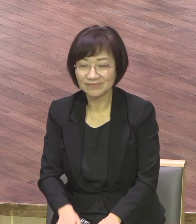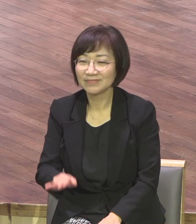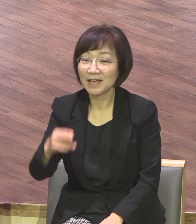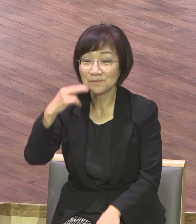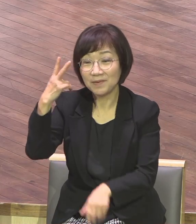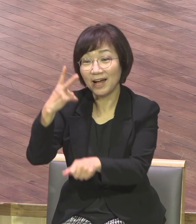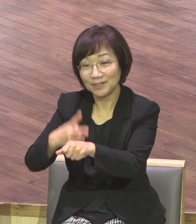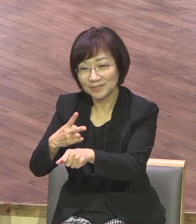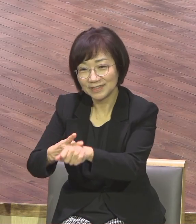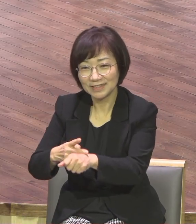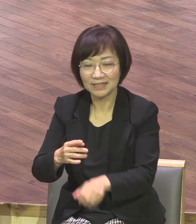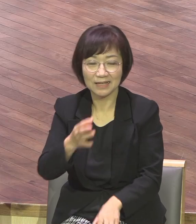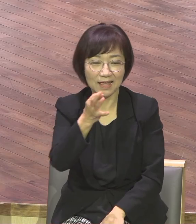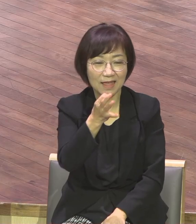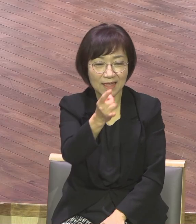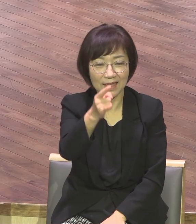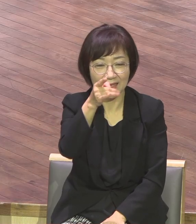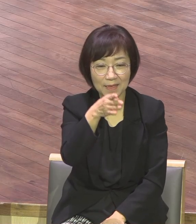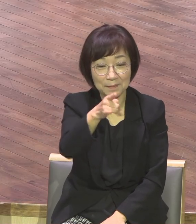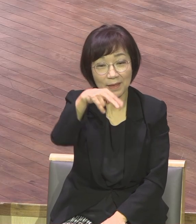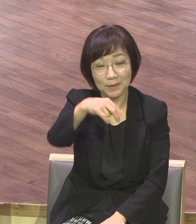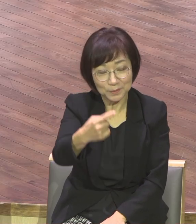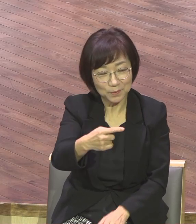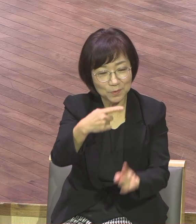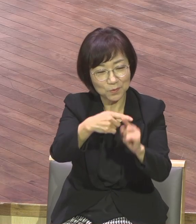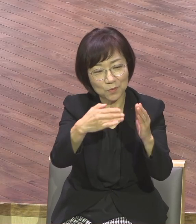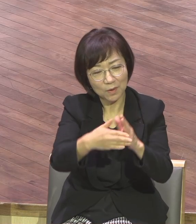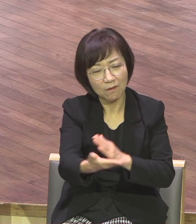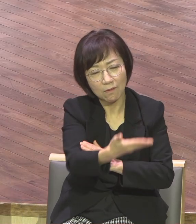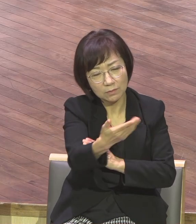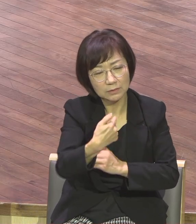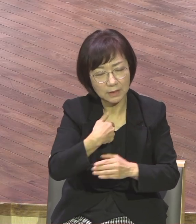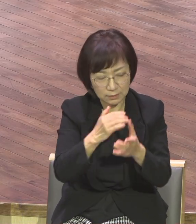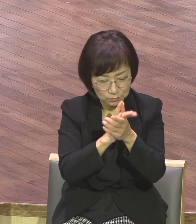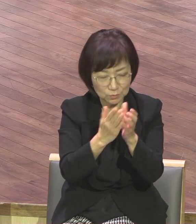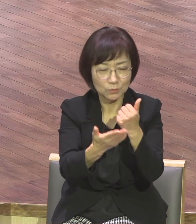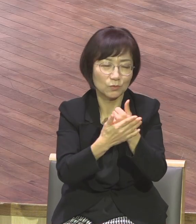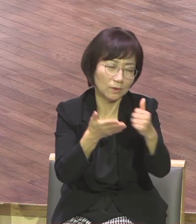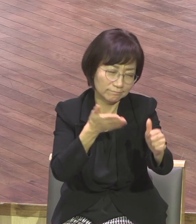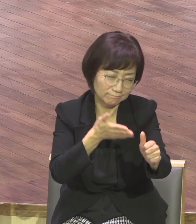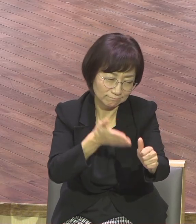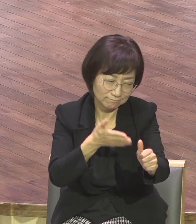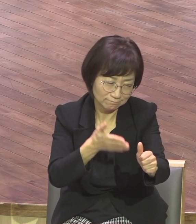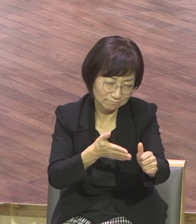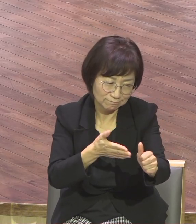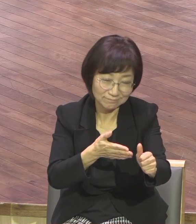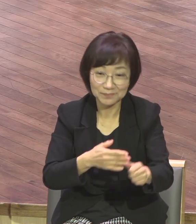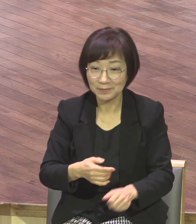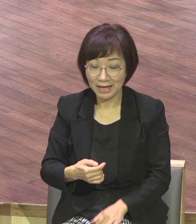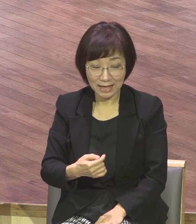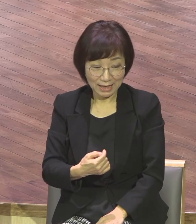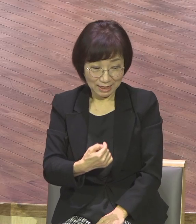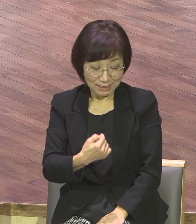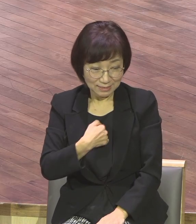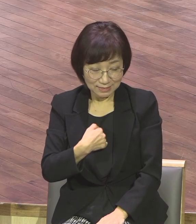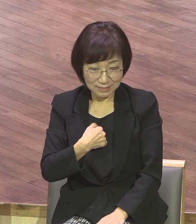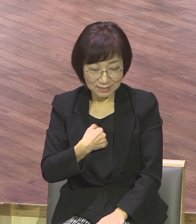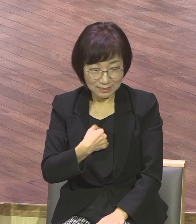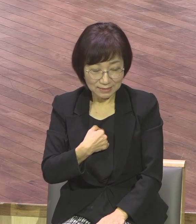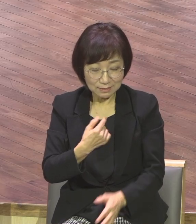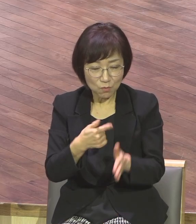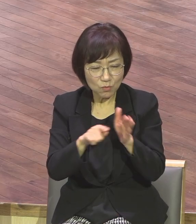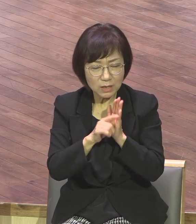위하여 간구해 달라고 기도 요청을 하는데 그 내용은 구체적으로 밝히고 있잖아요. 또 나를 위하여 구할 것은